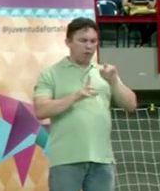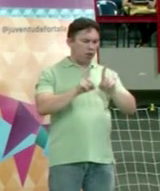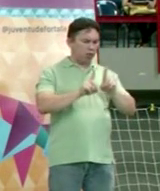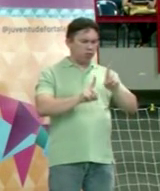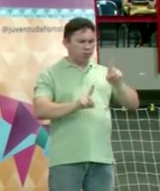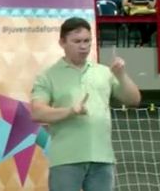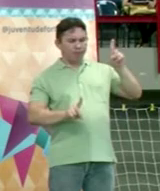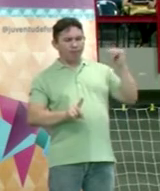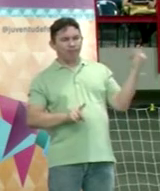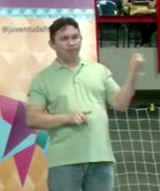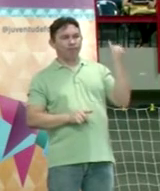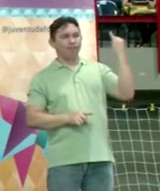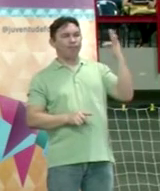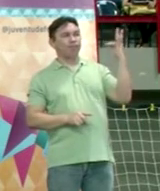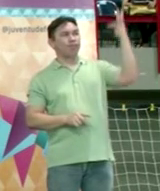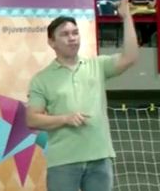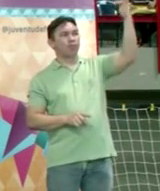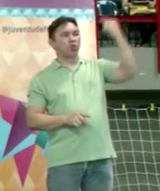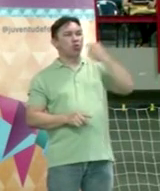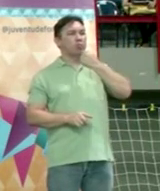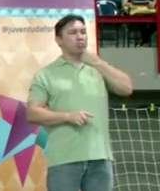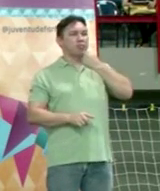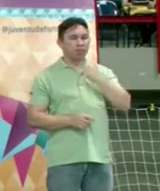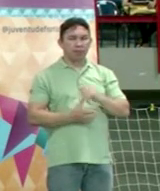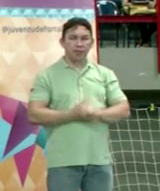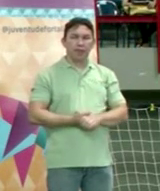crescer em importância em um futuro próximo.